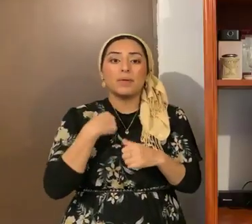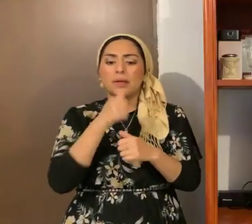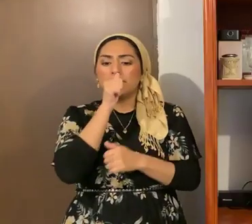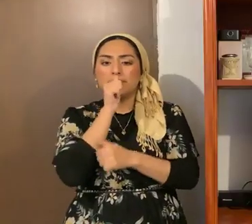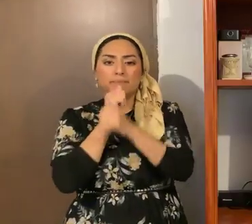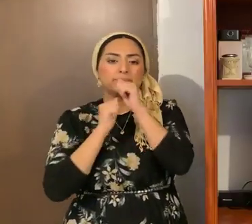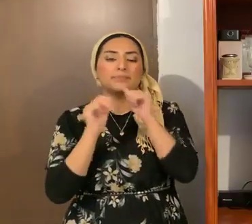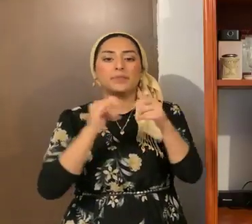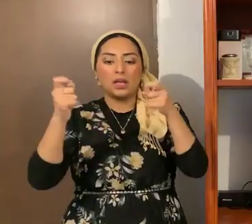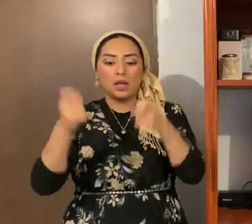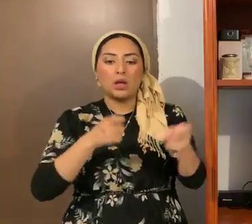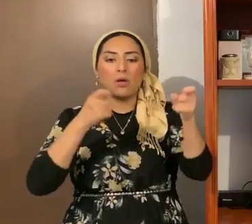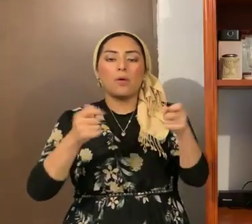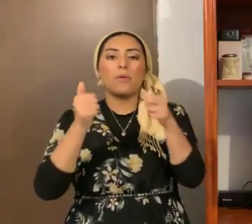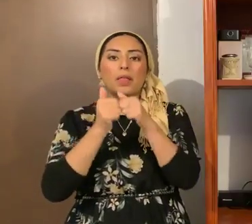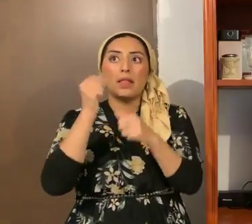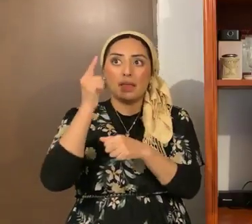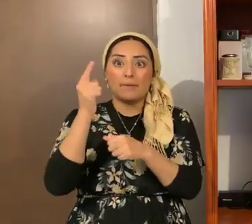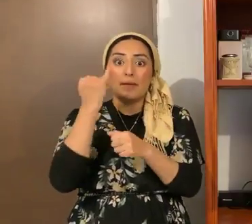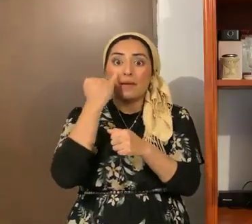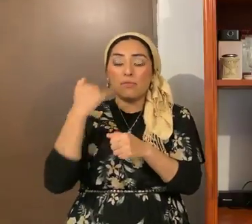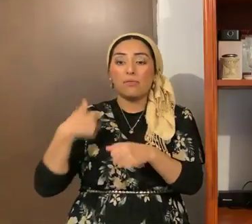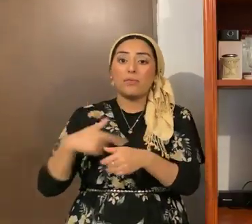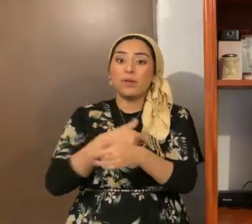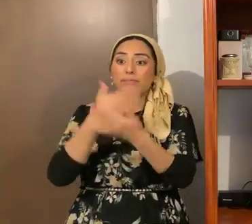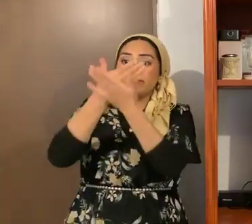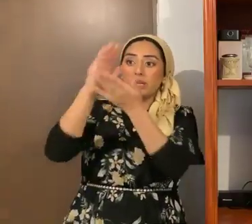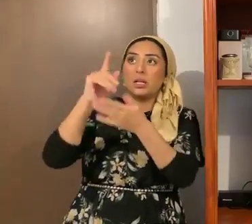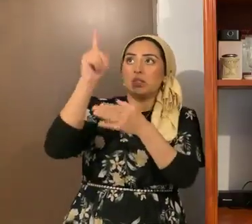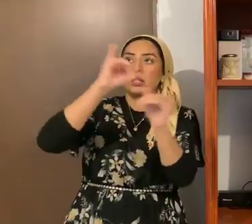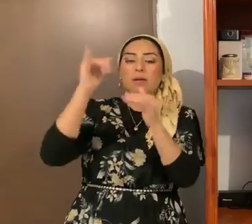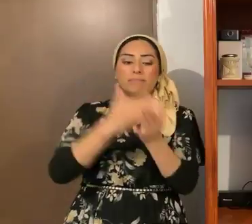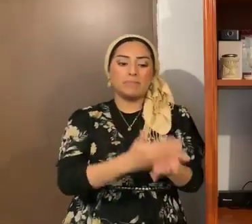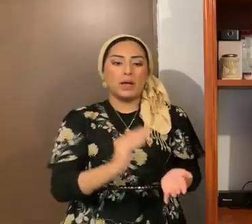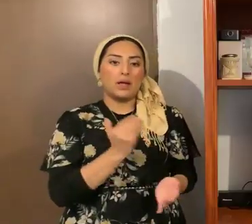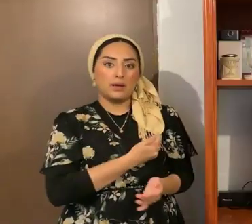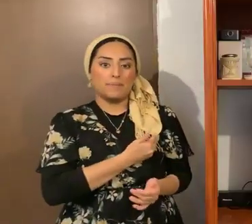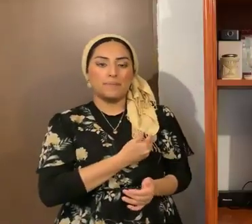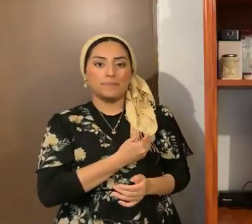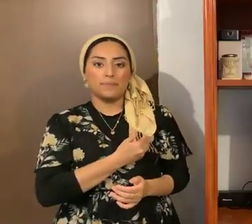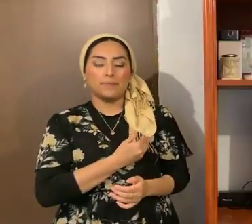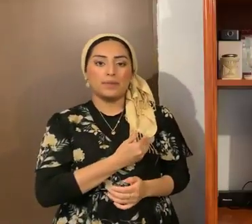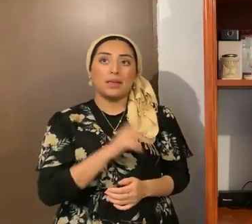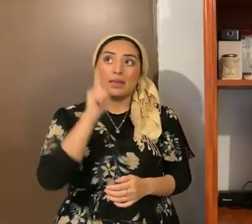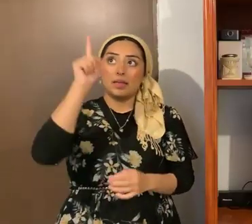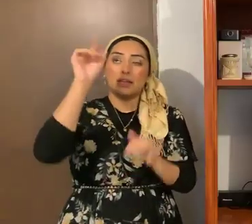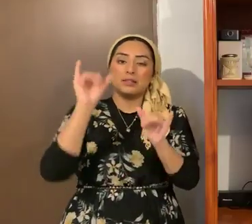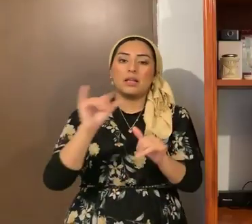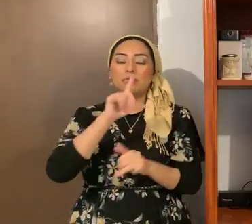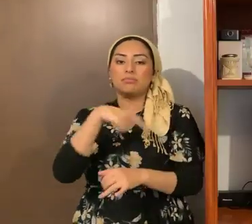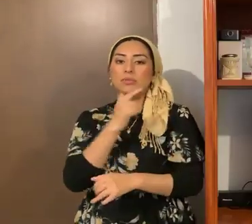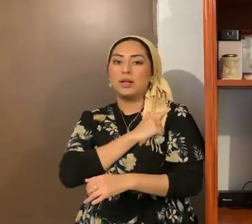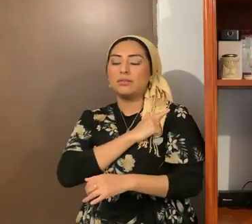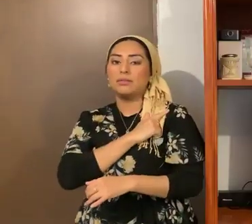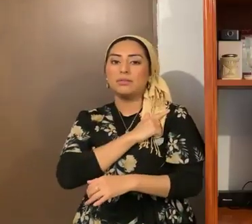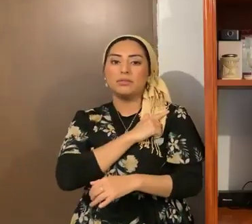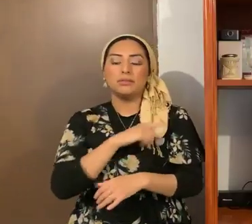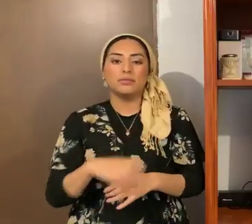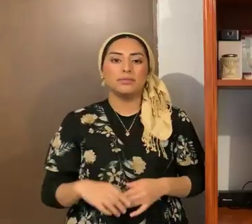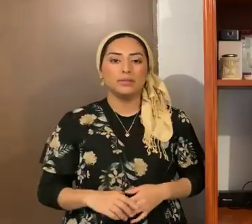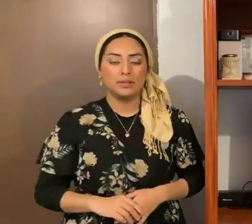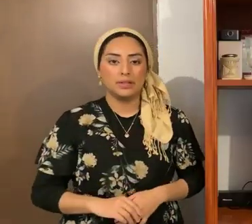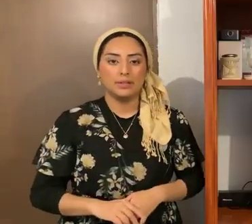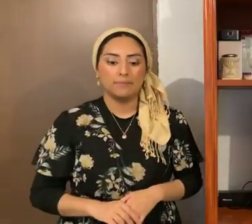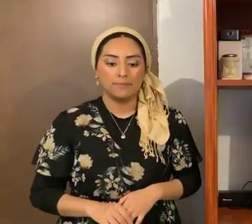también reinaremos con Él. Si le negaremos, Él también nos negará. Si fuéramos infieles, Él permanece fiel. Él no puede negarse a sí mismo.